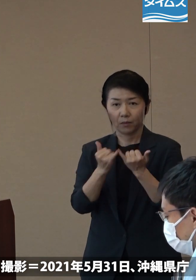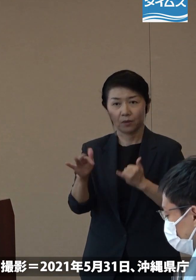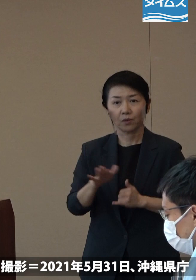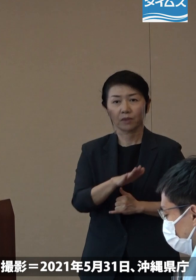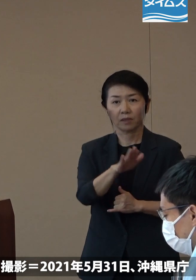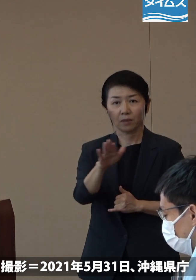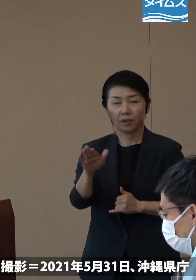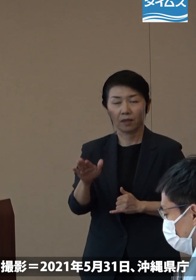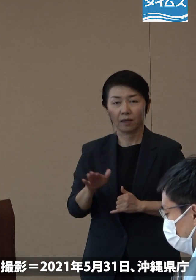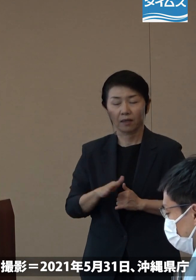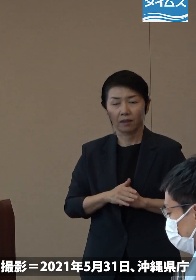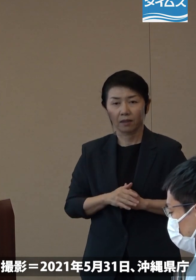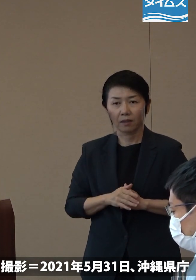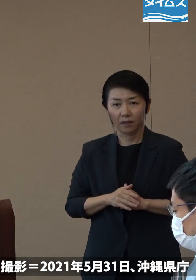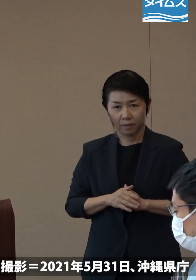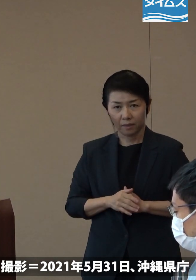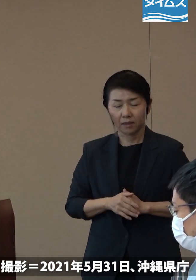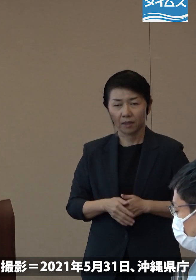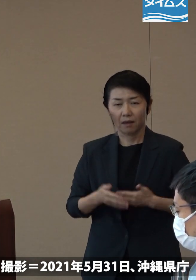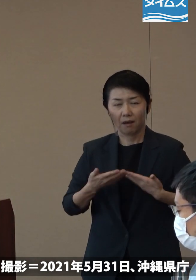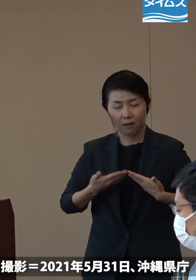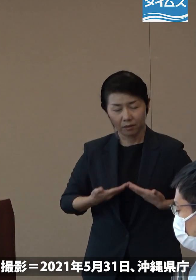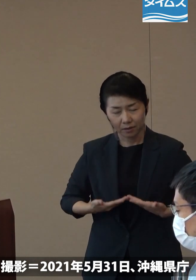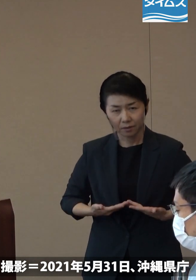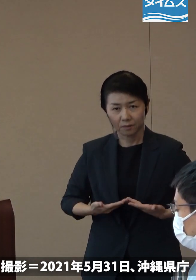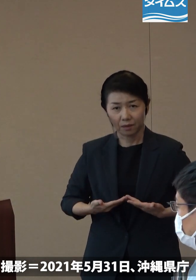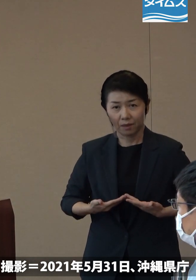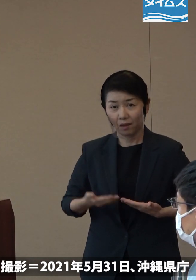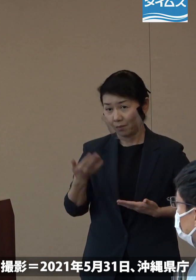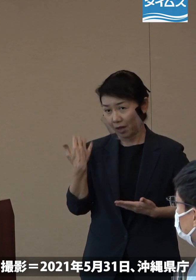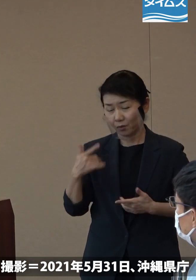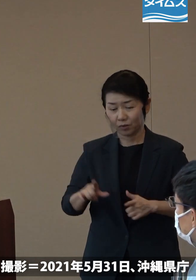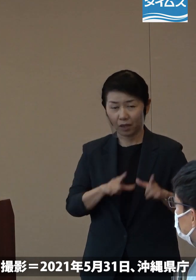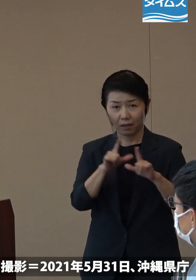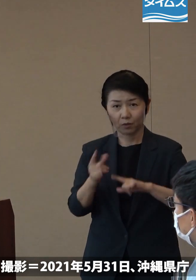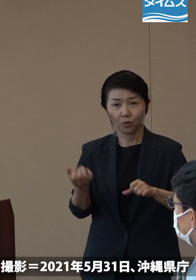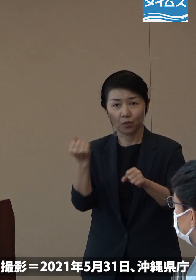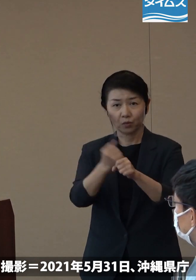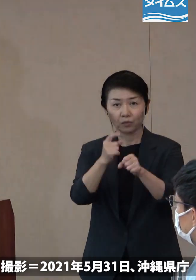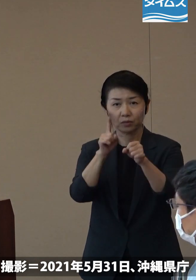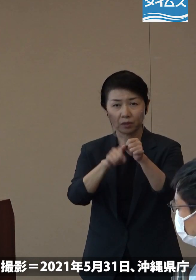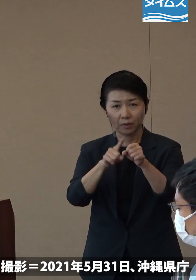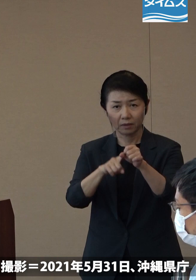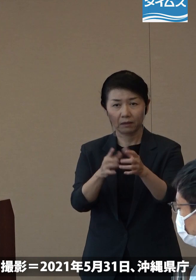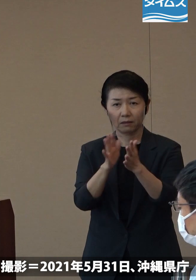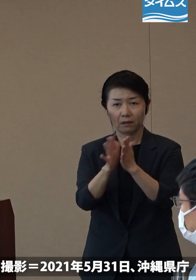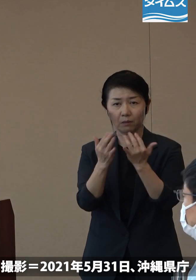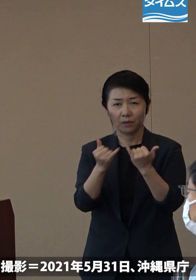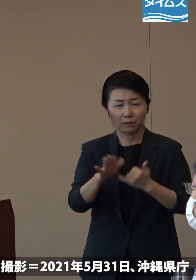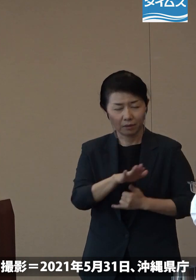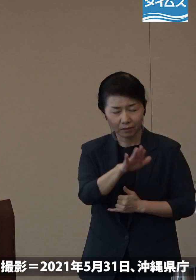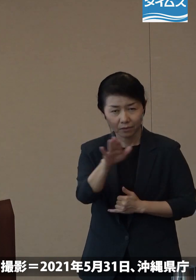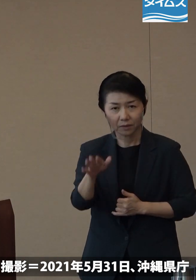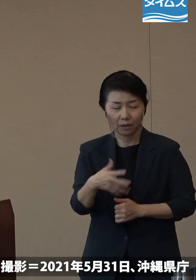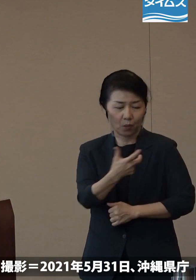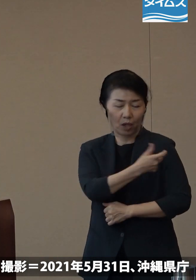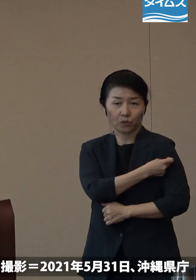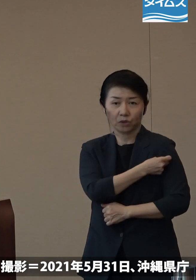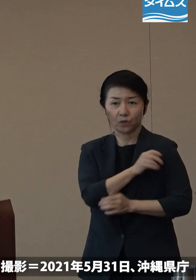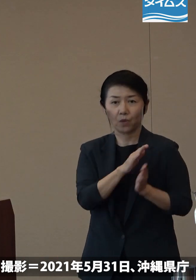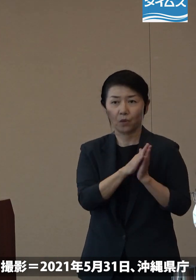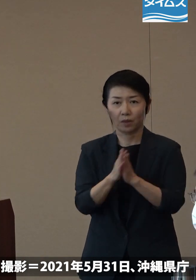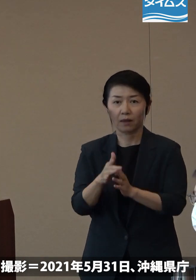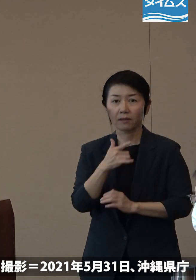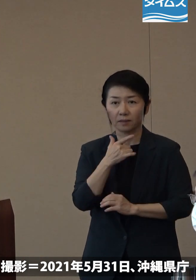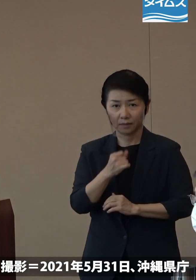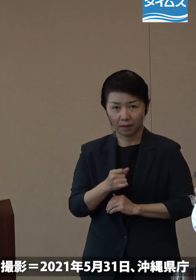に従来の安心した生活を取り戻していただくためには、多くの県民にぜひワクチンを接種していただき、